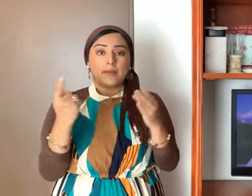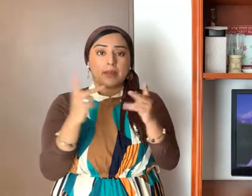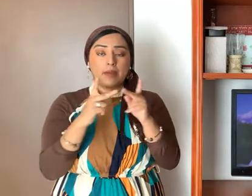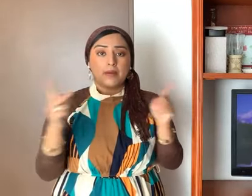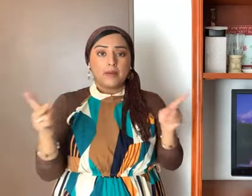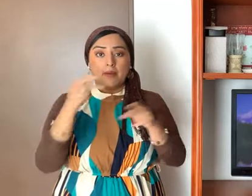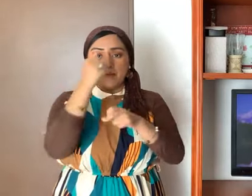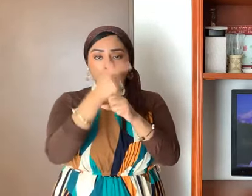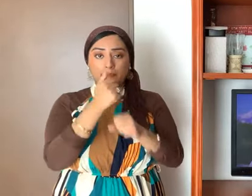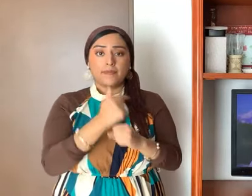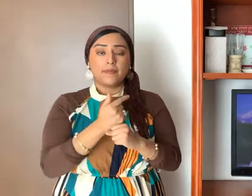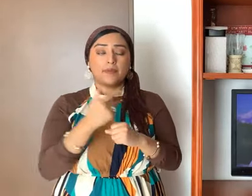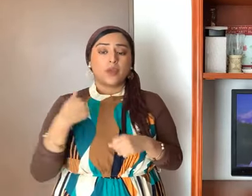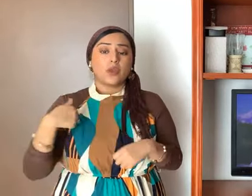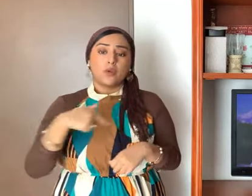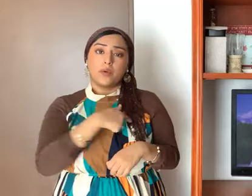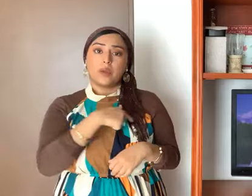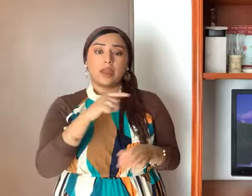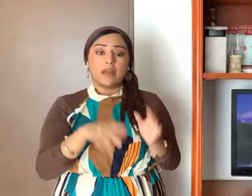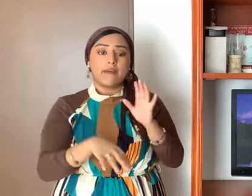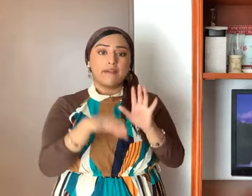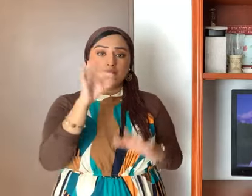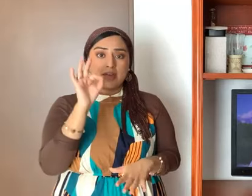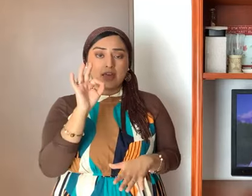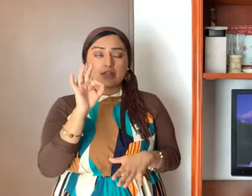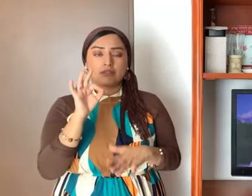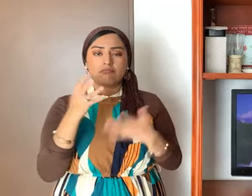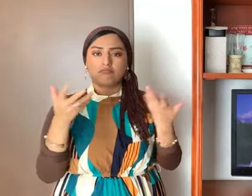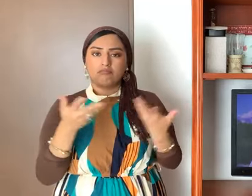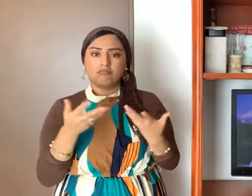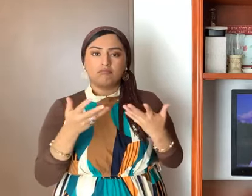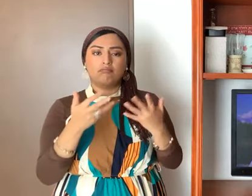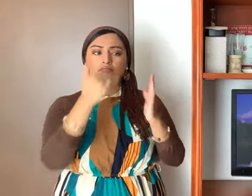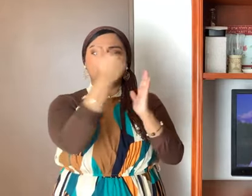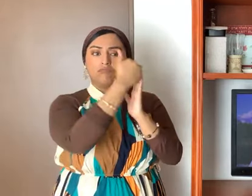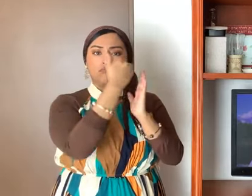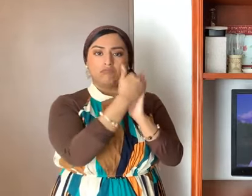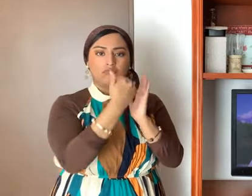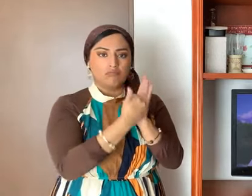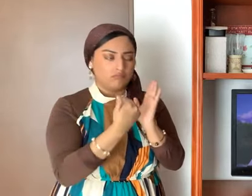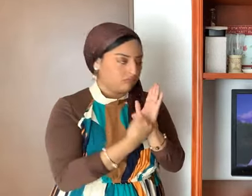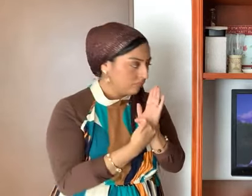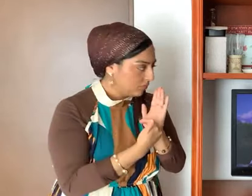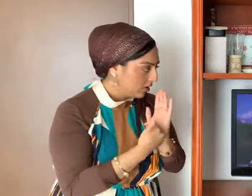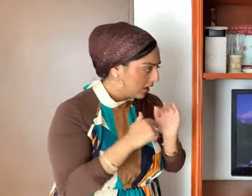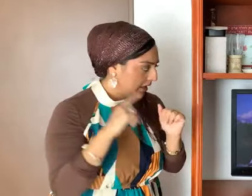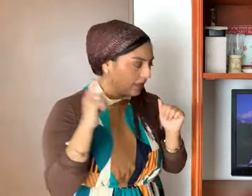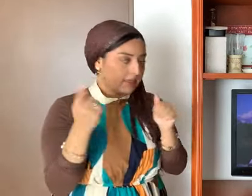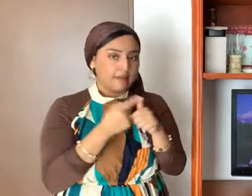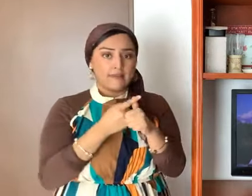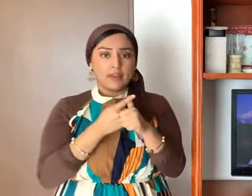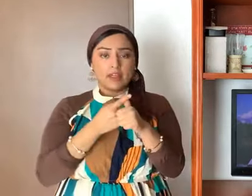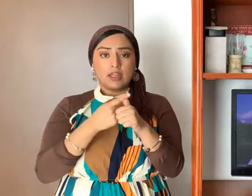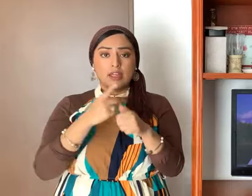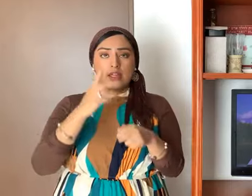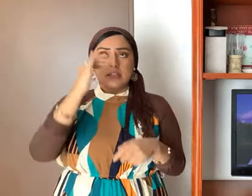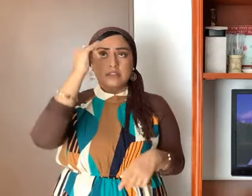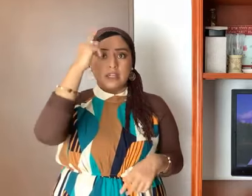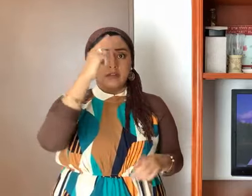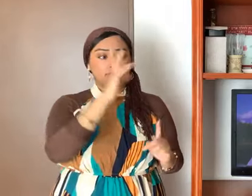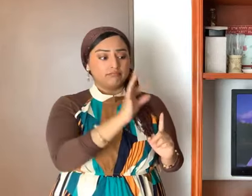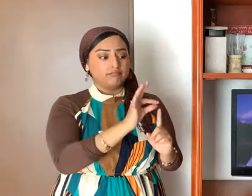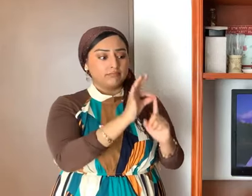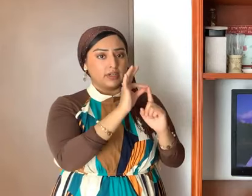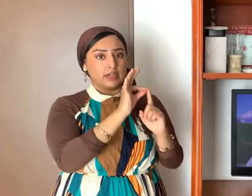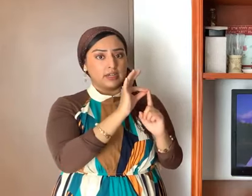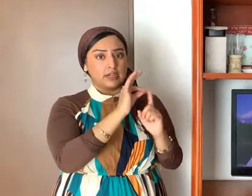hermanos y hermanas, encontramos entre otros los siguientes puntos. ¿Sí? El primero es el llamado de Abraham, en este